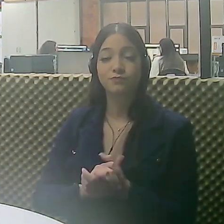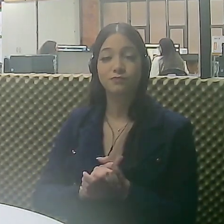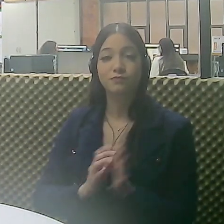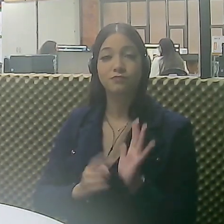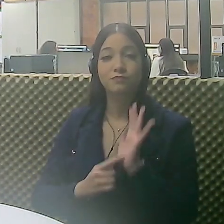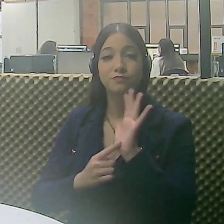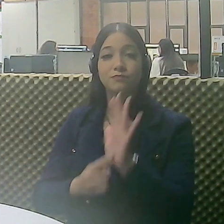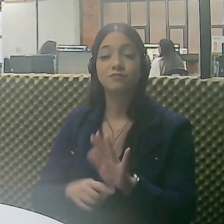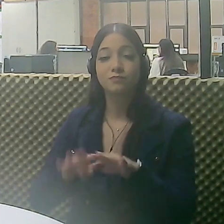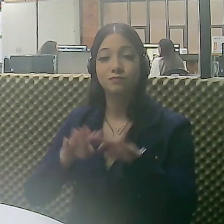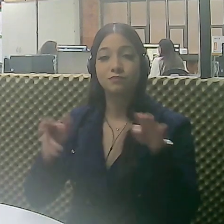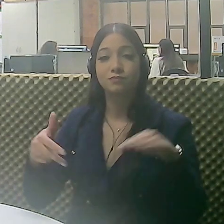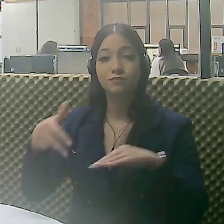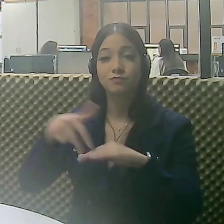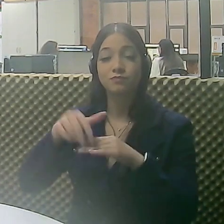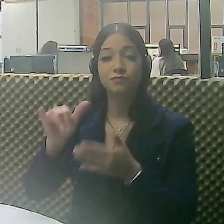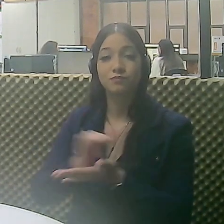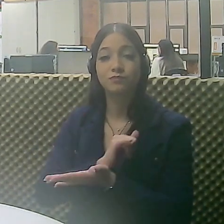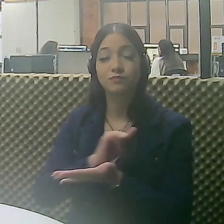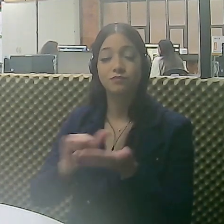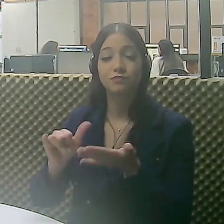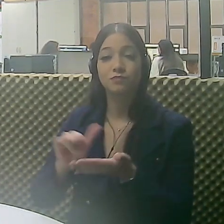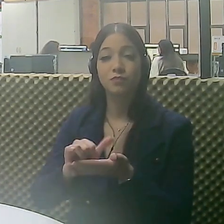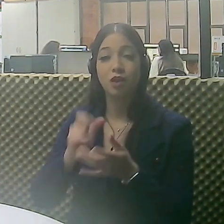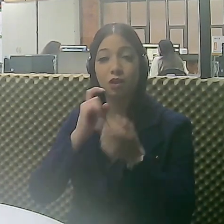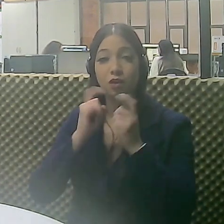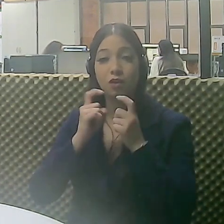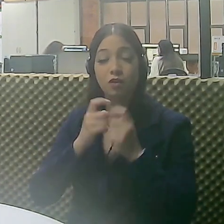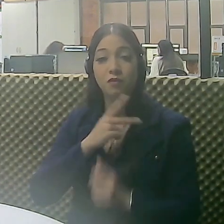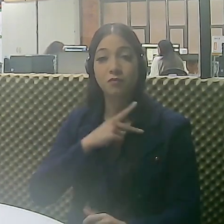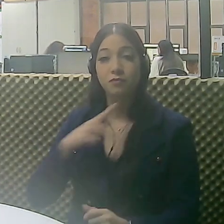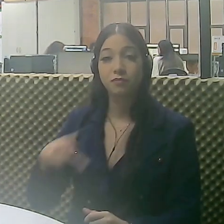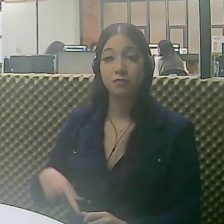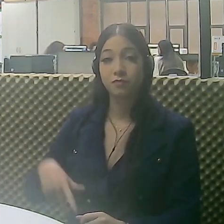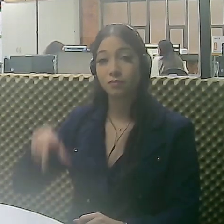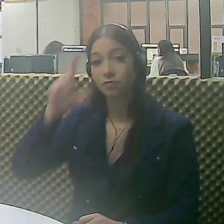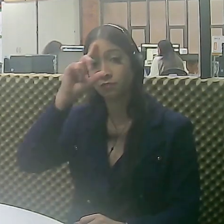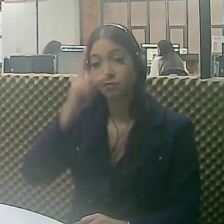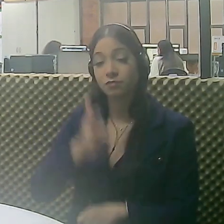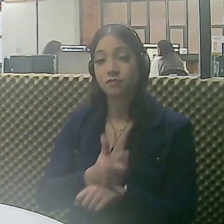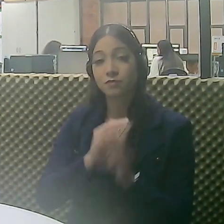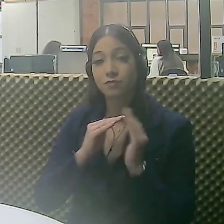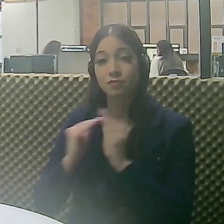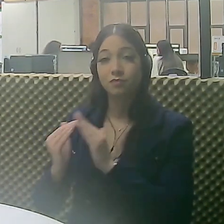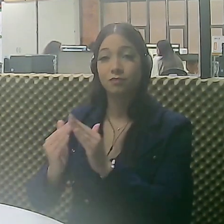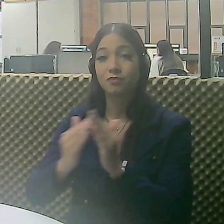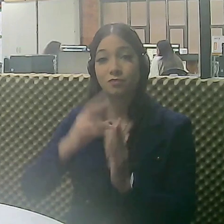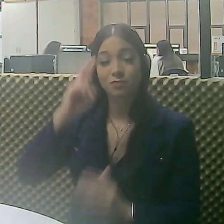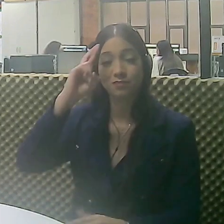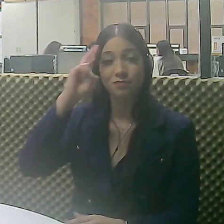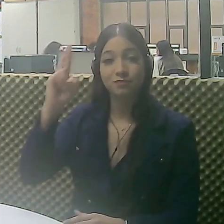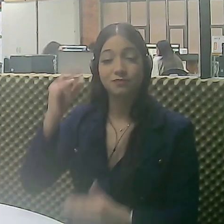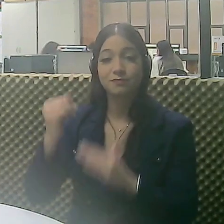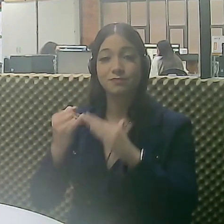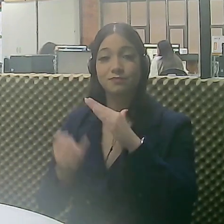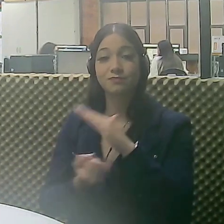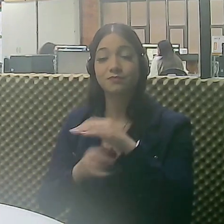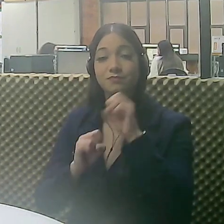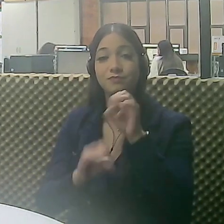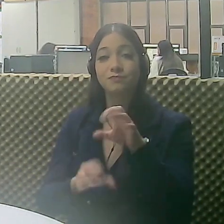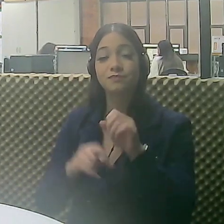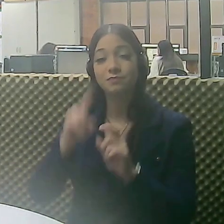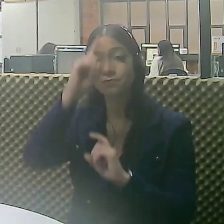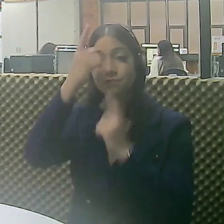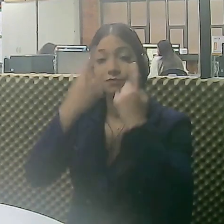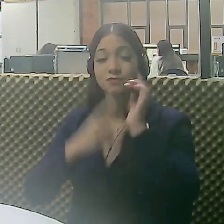palco móvel são planejadas com base em reuniões com presidentes e líderes de bairros, diretores de instituições de ensino e